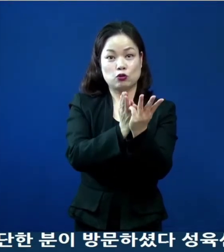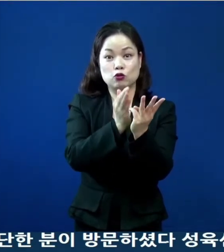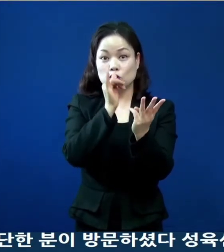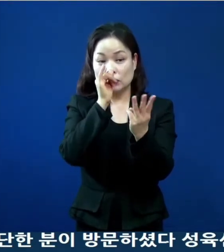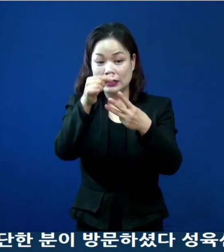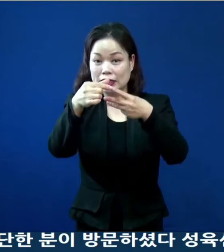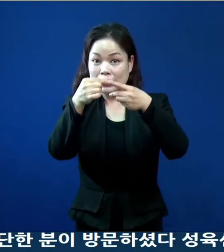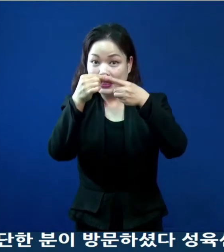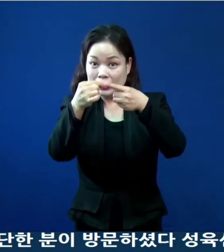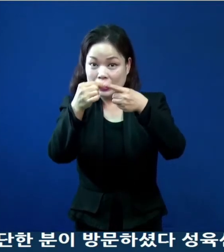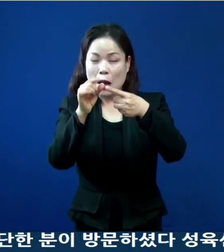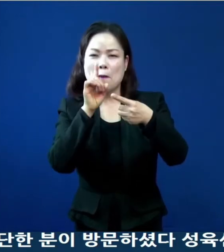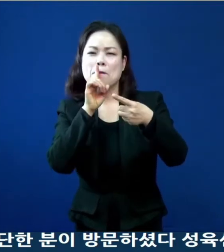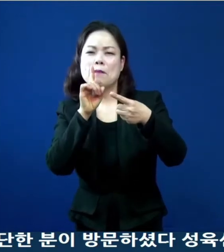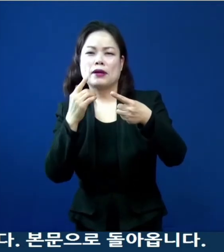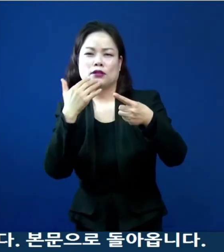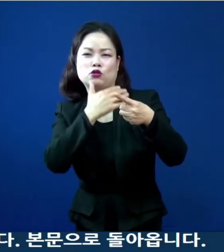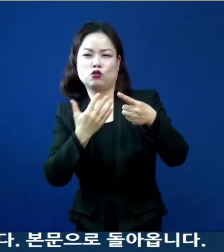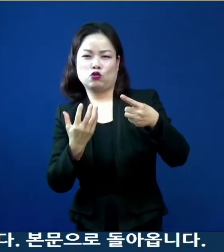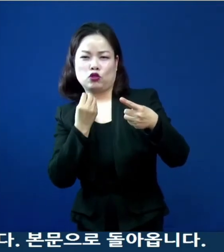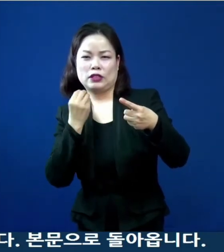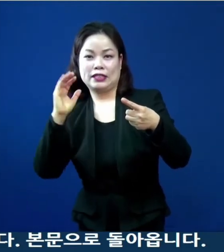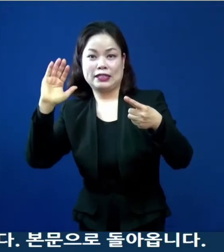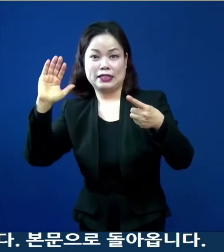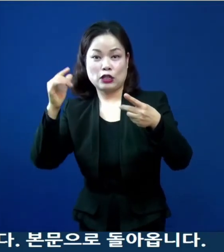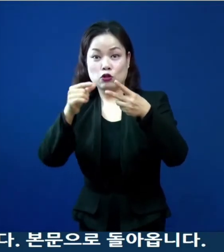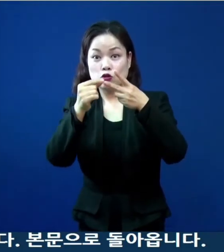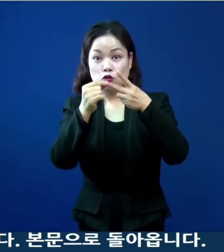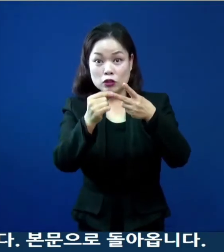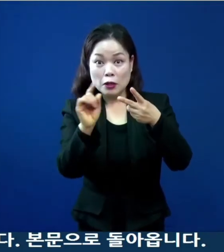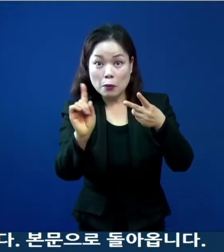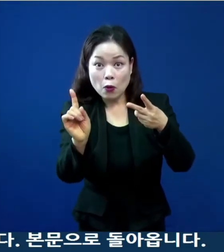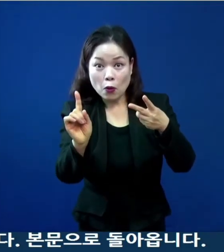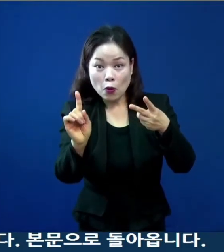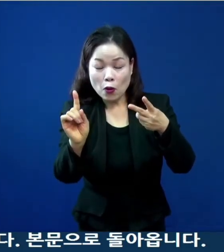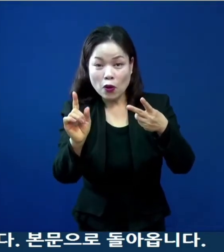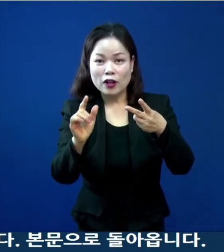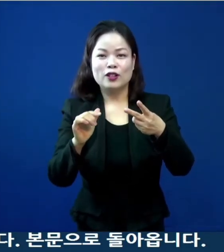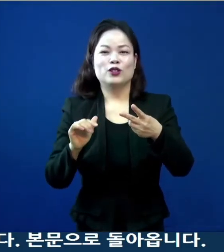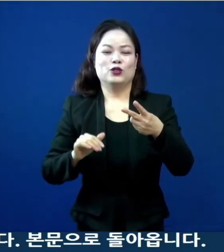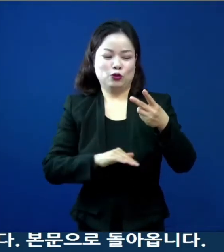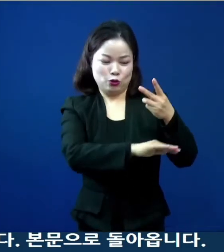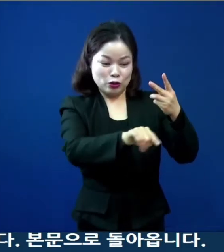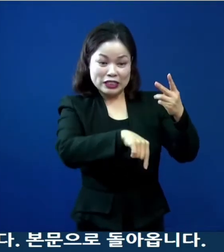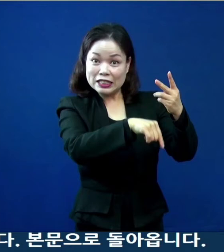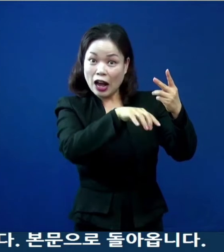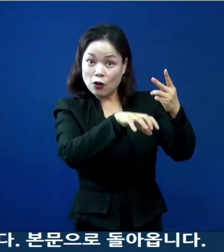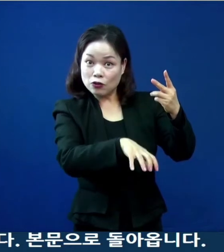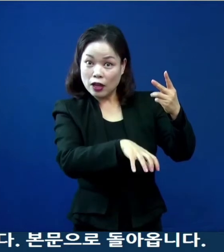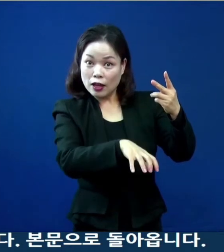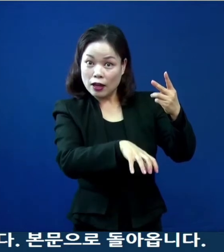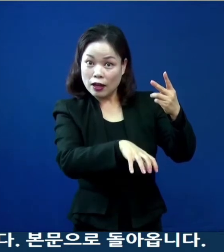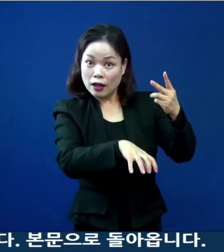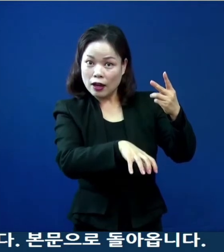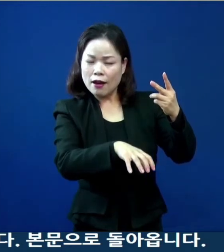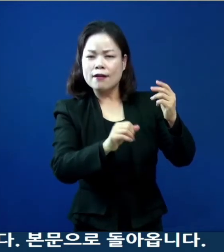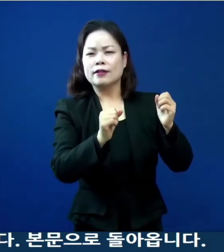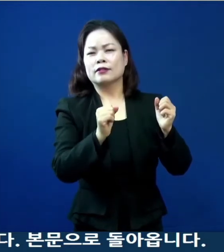그랬습니다. 첫째, 말씀이 육신이 되어. 둘째 뭐였습니까? 우리 가운데